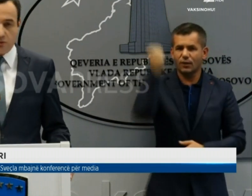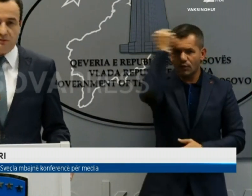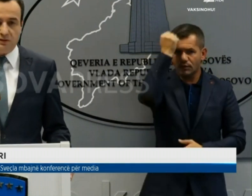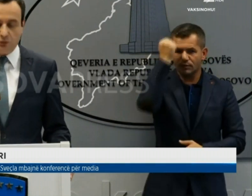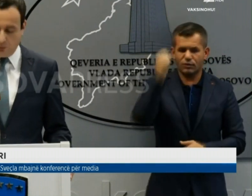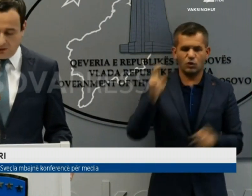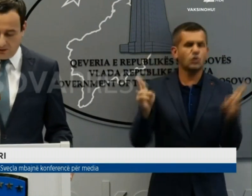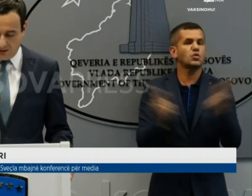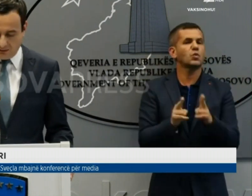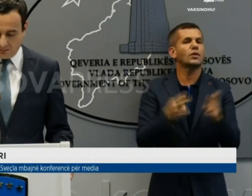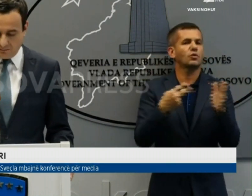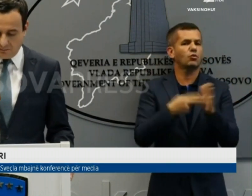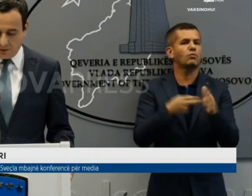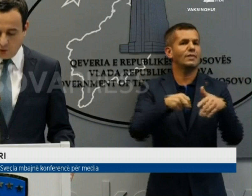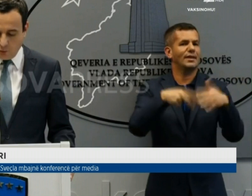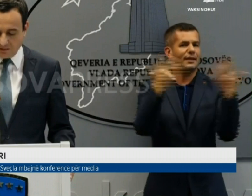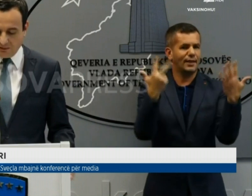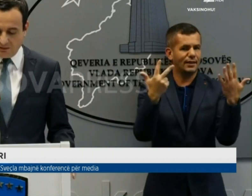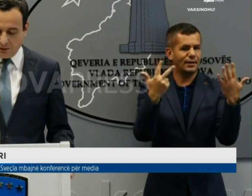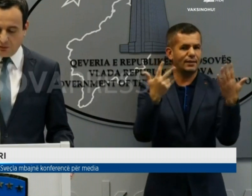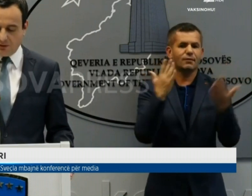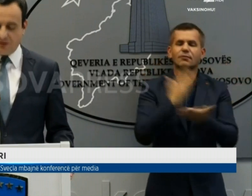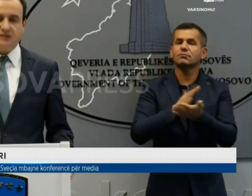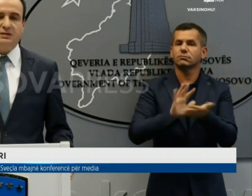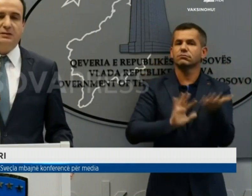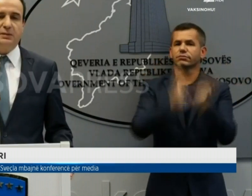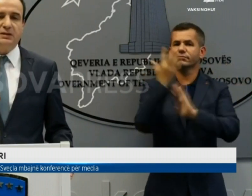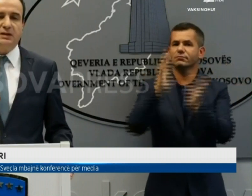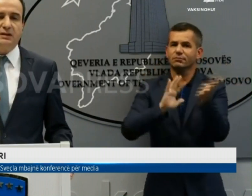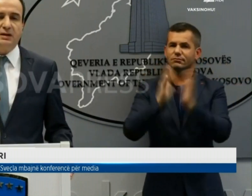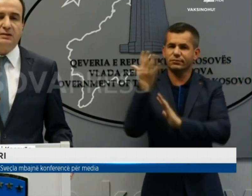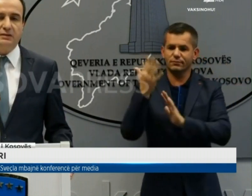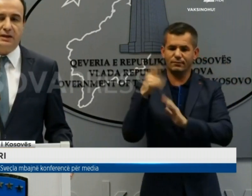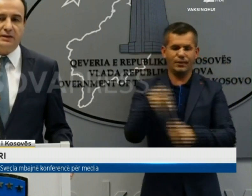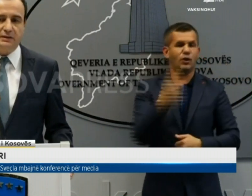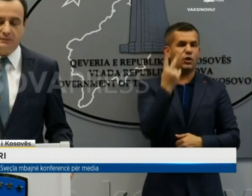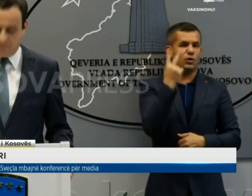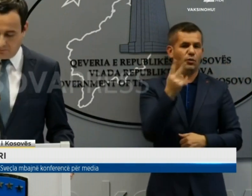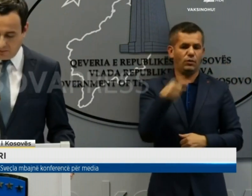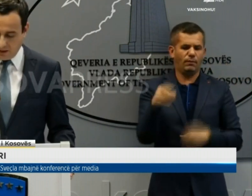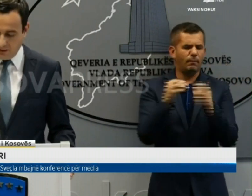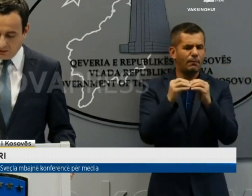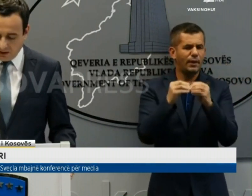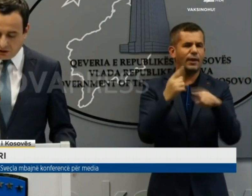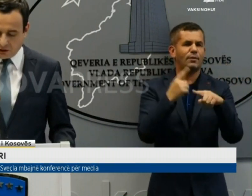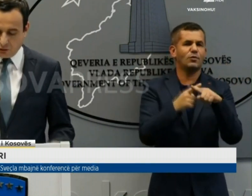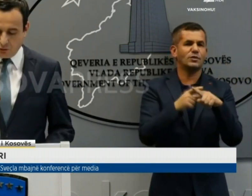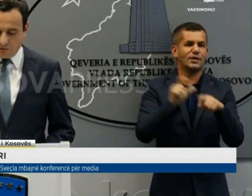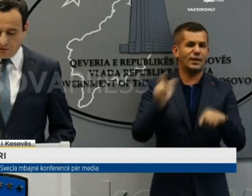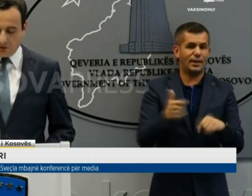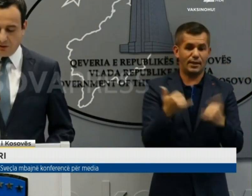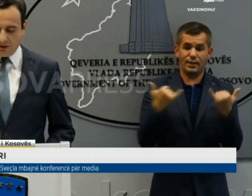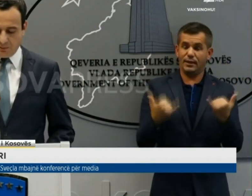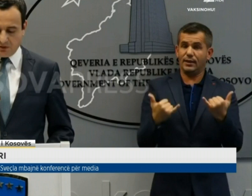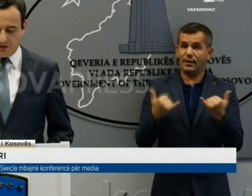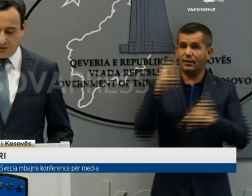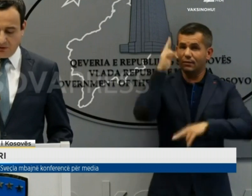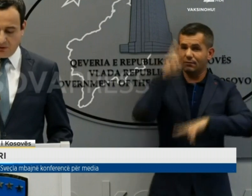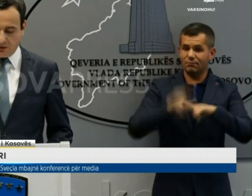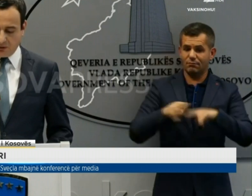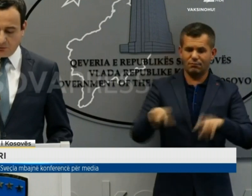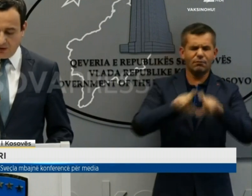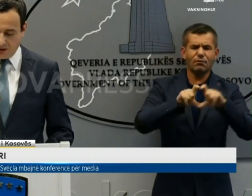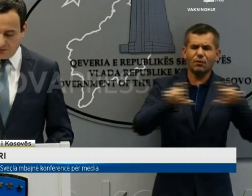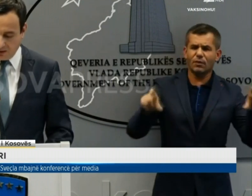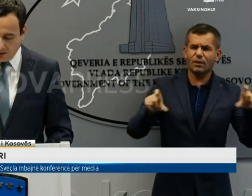në shkurt të vitit 2008, u patë ndjekur ndërtesat në Brnjak dhe Jarinje. Tash, kur vendosëm reciprocitetin